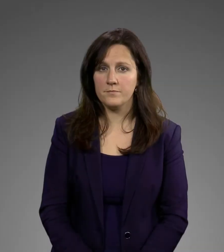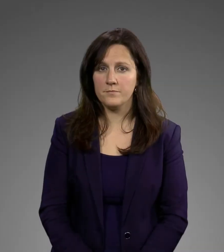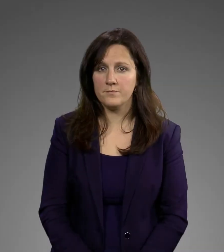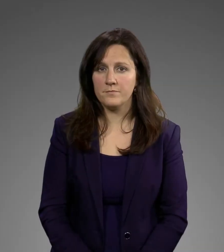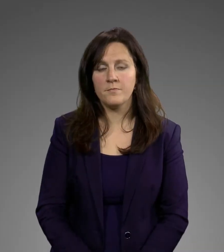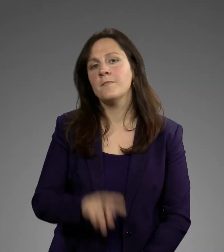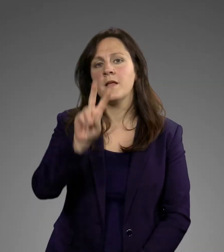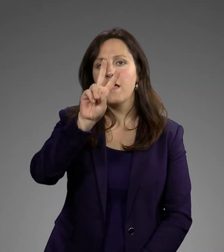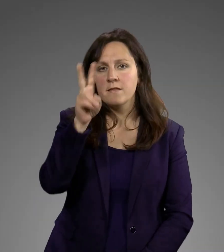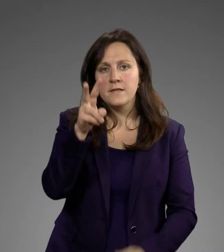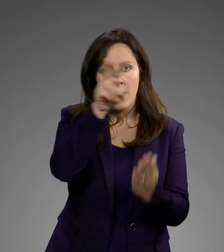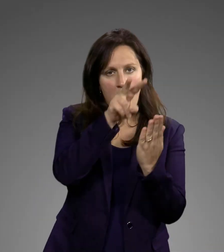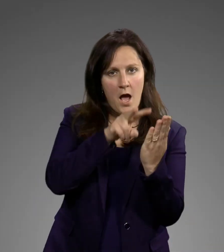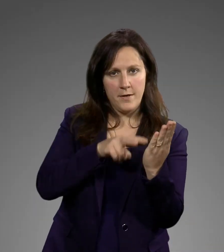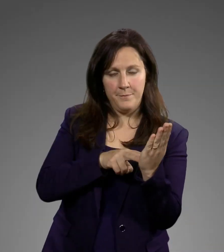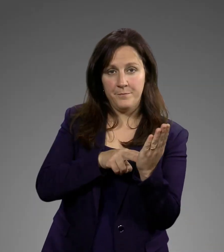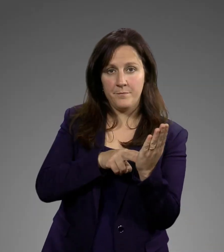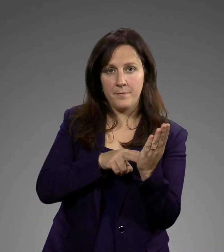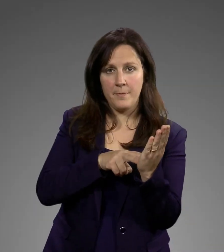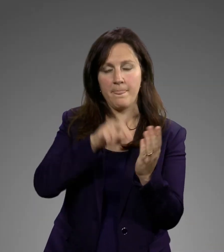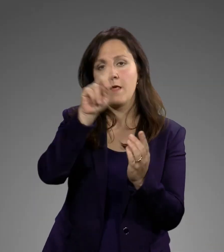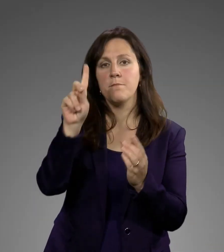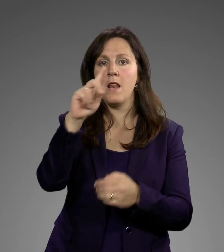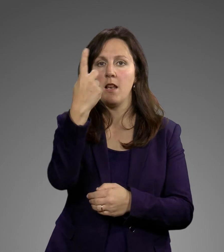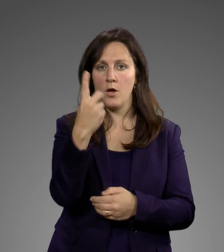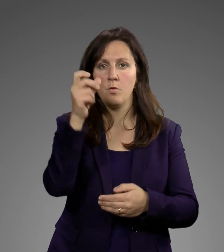It-tien qari. Qari mill-ewwel ittra ta' San Pietru Apostlu.